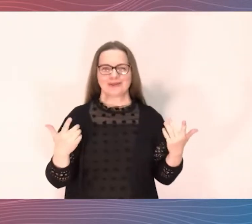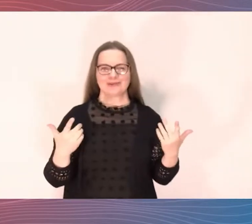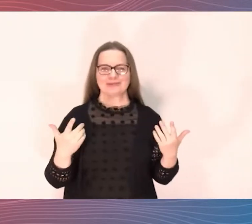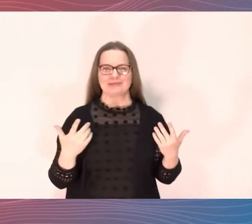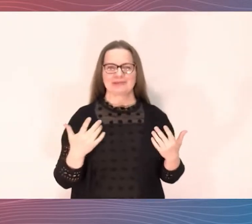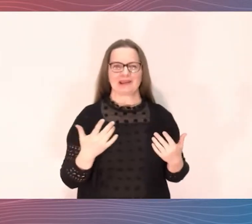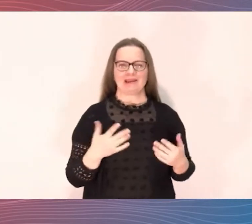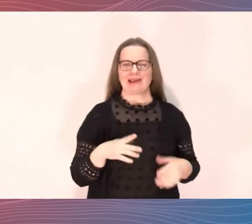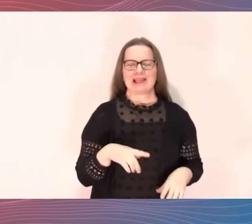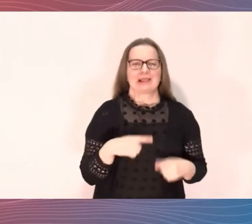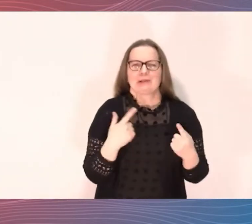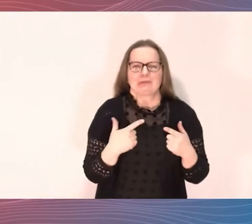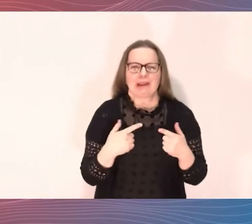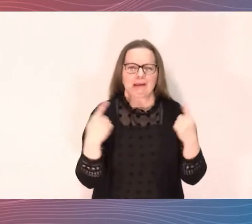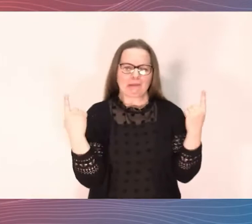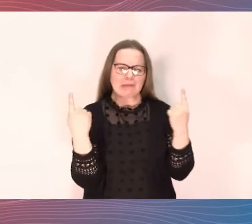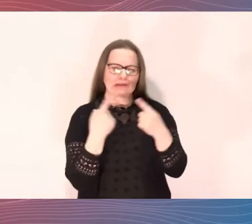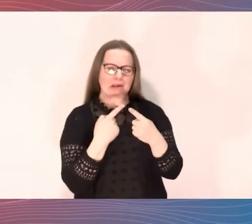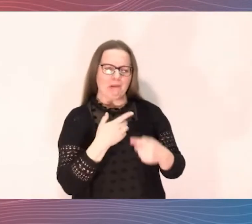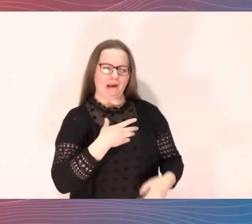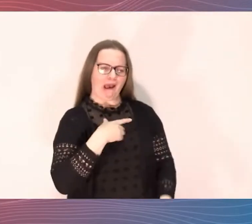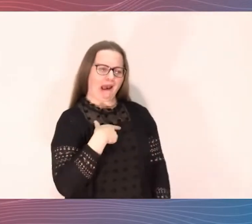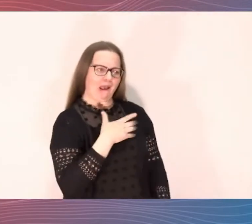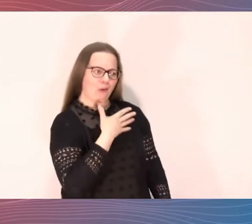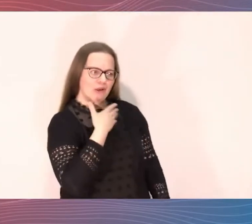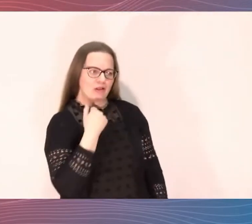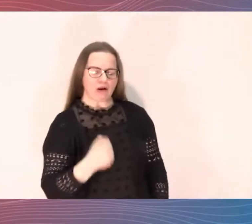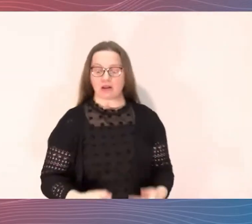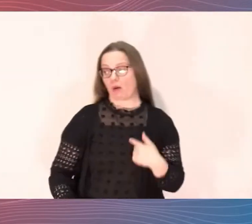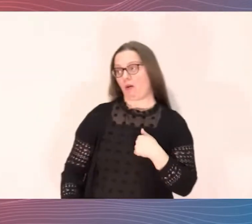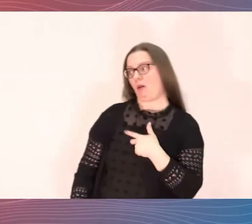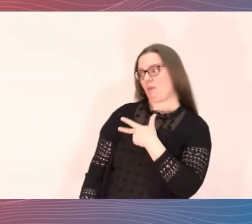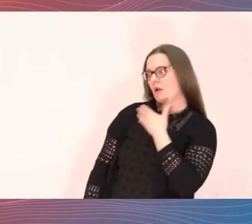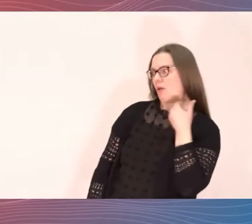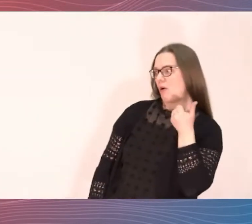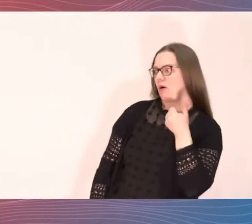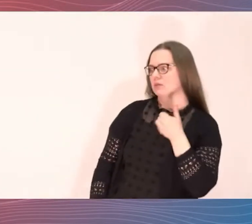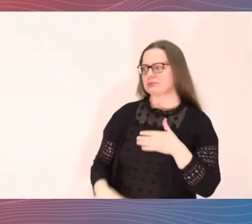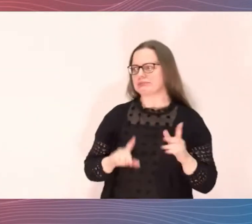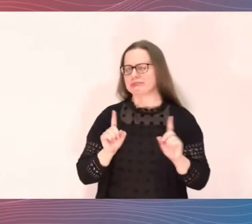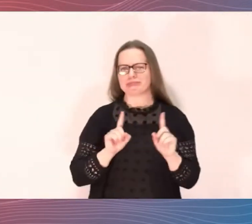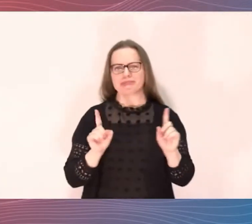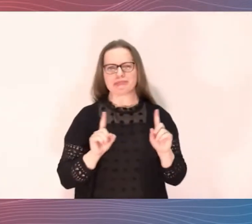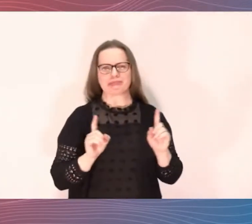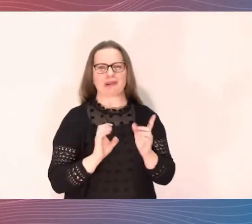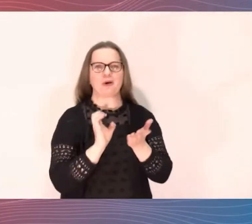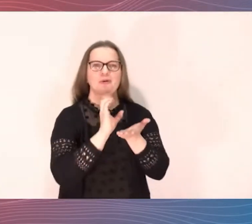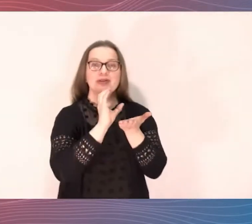sua. Irmão, não tem mais isso. Os CEAP estão sendo um.